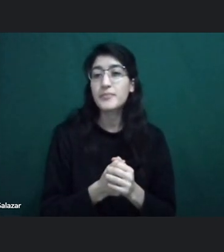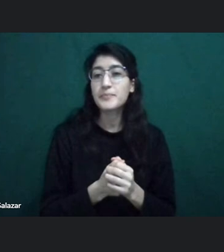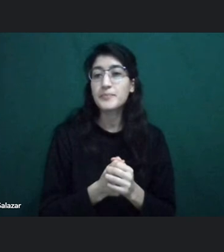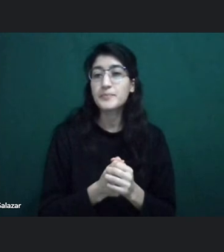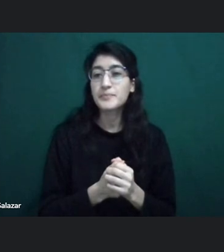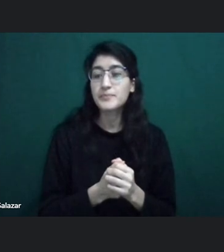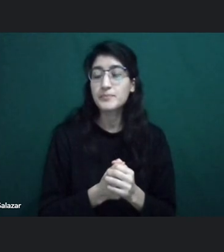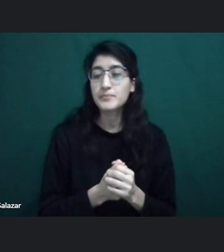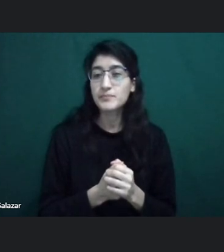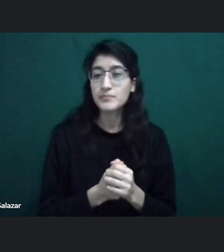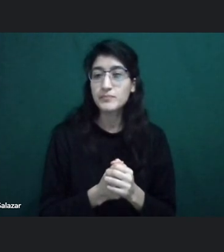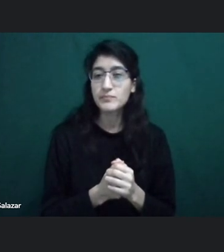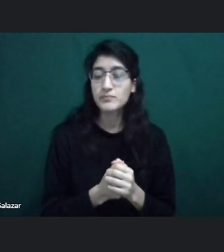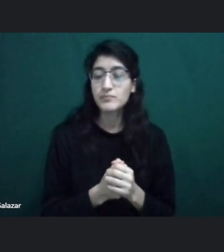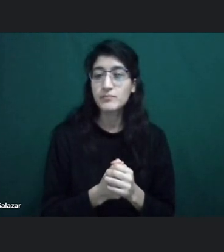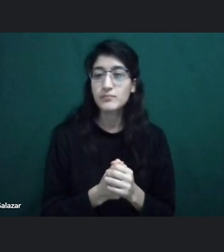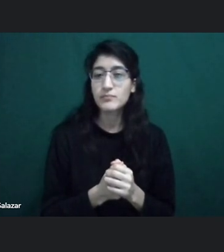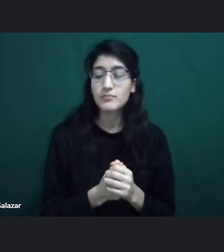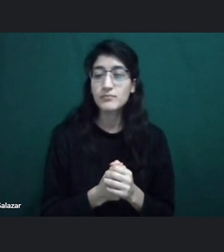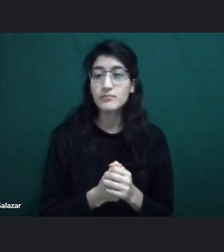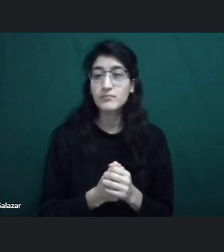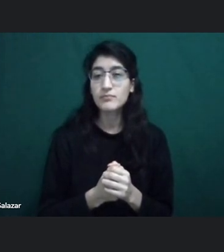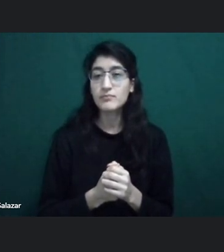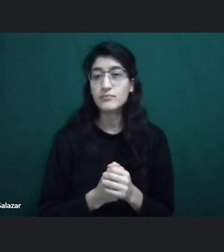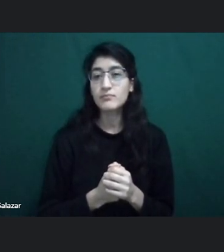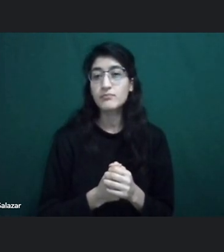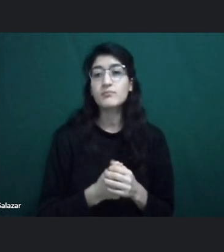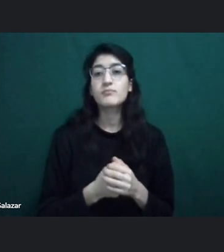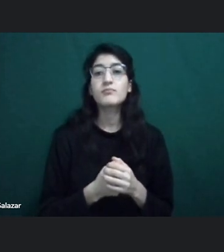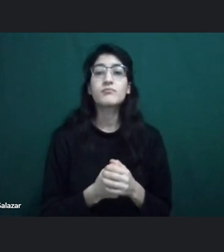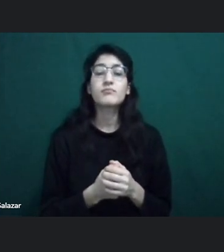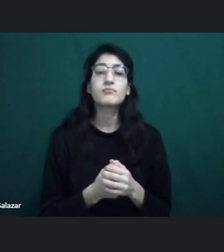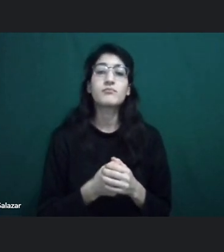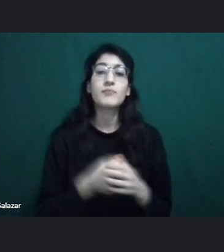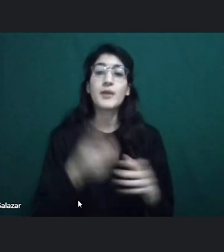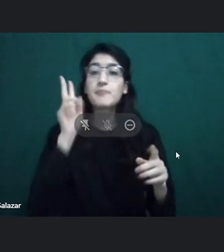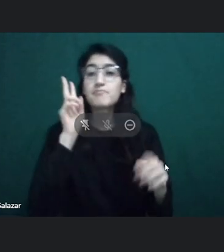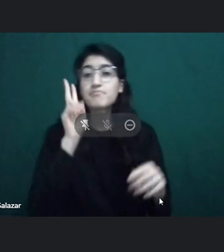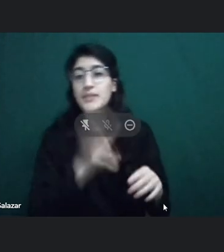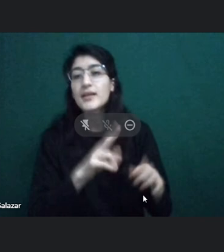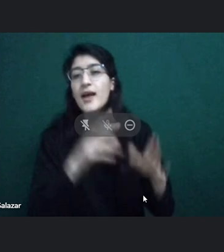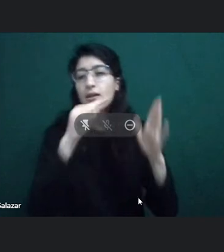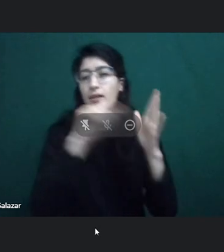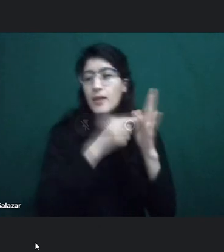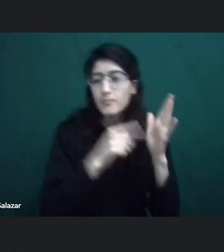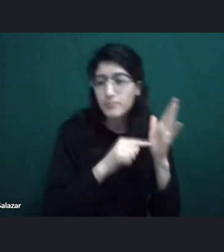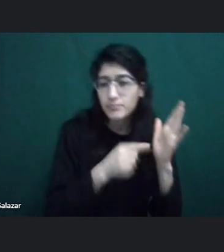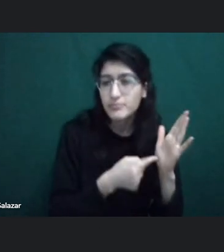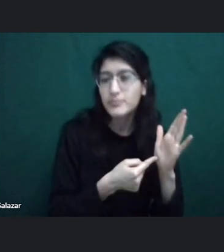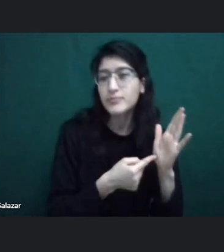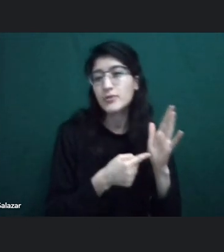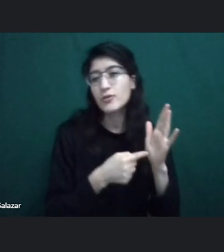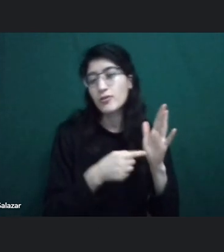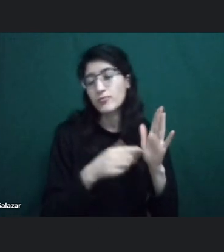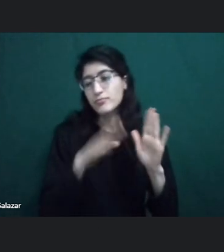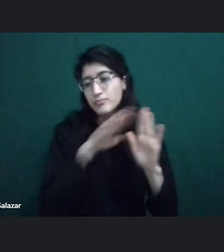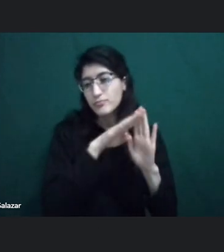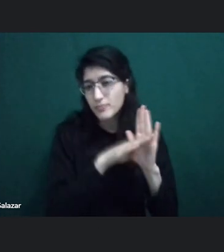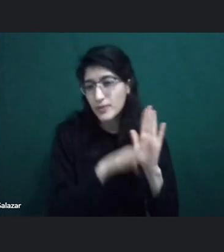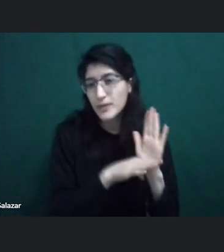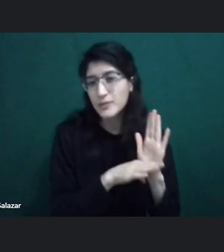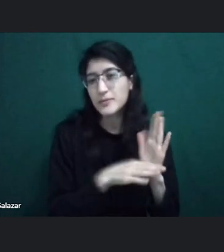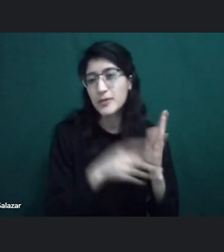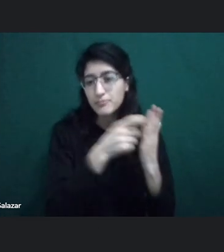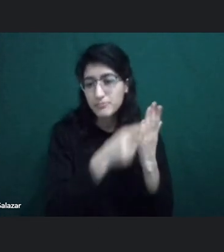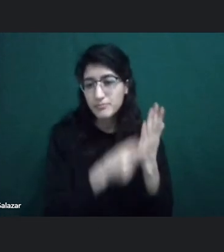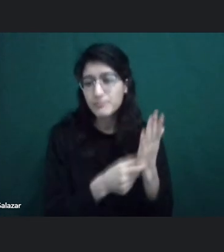de ir siguiendo los pasos, las tareas y demás. ¿Alguien tiene algún comentario con respecto